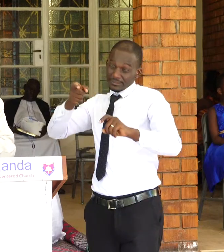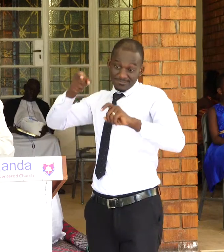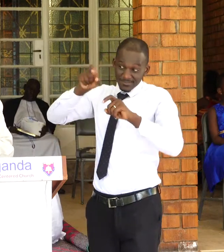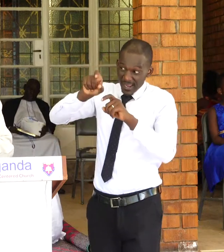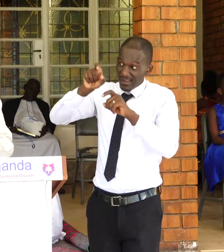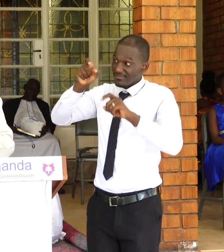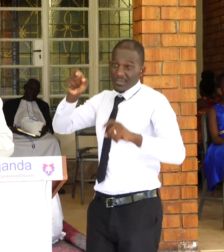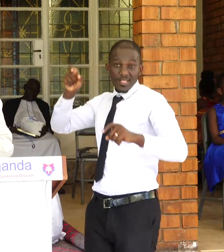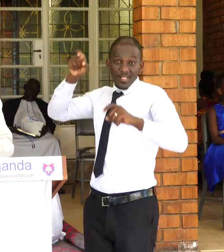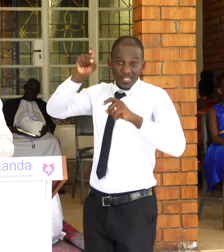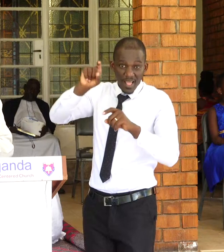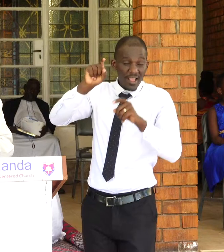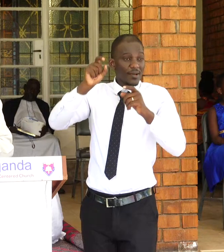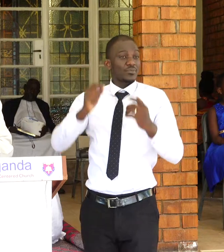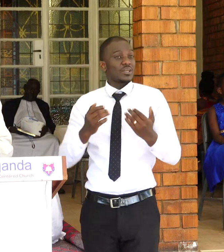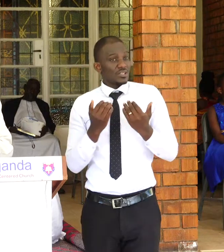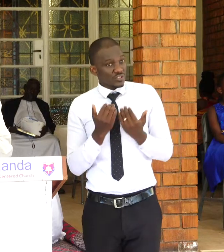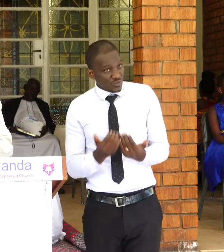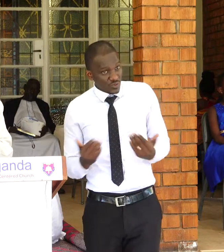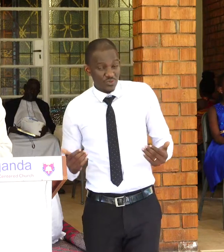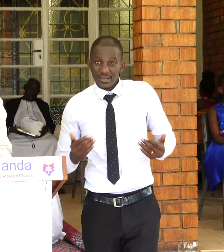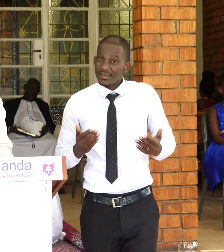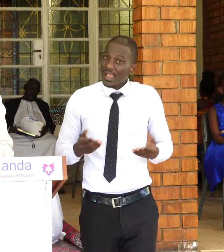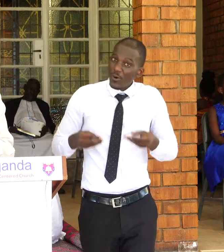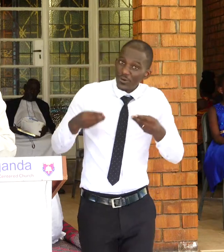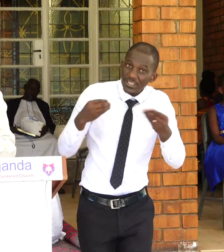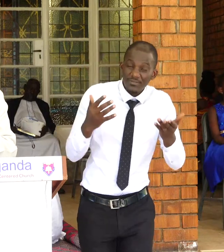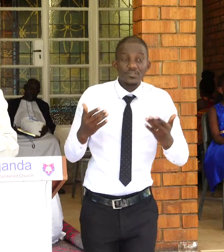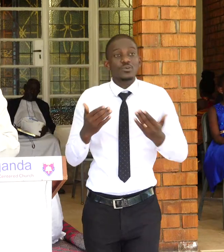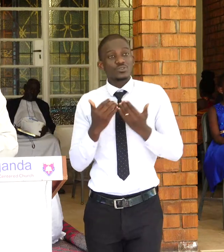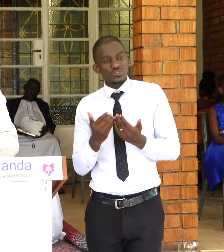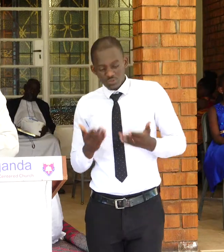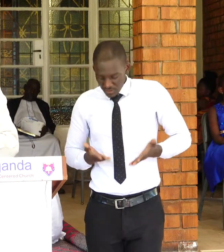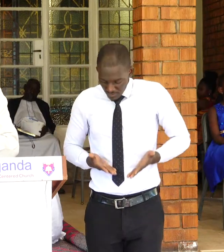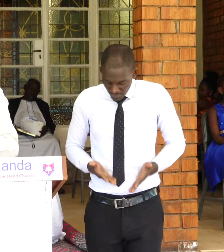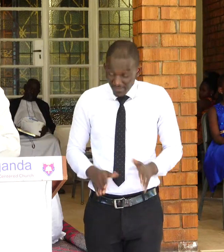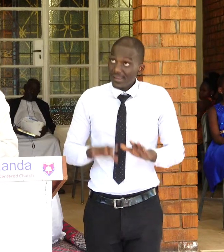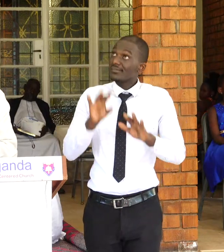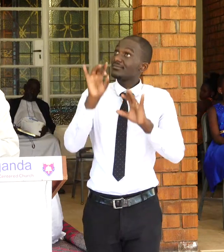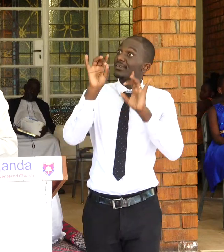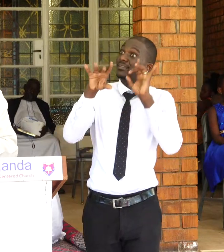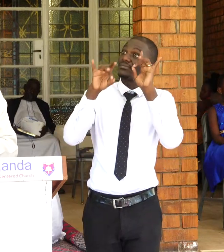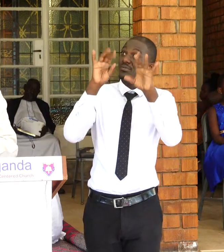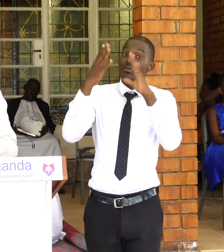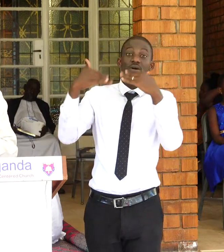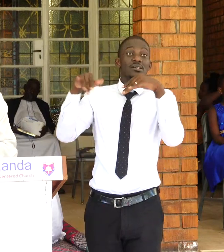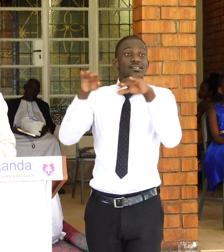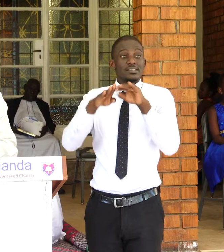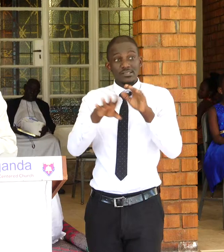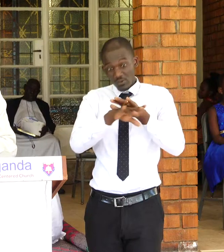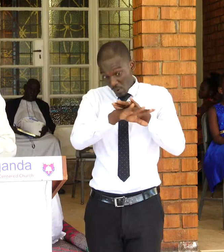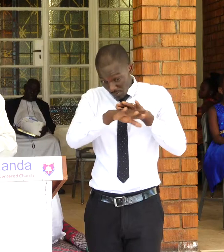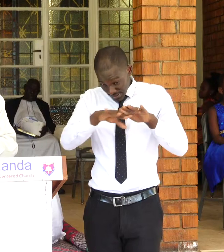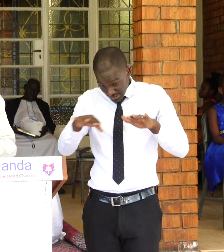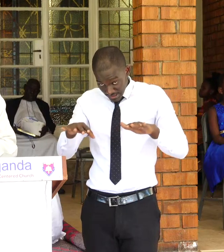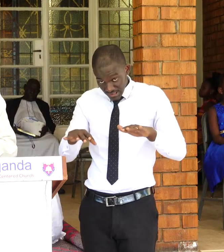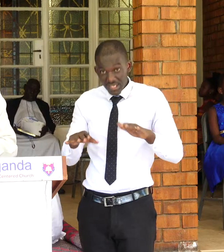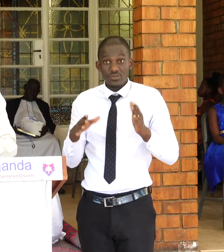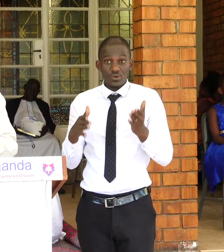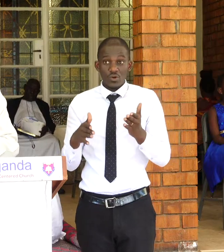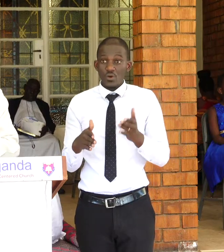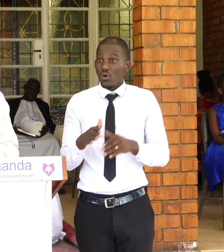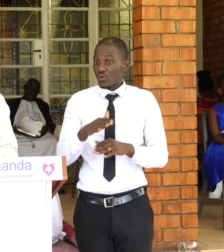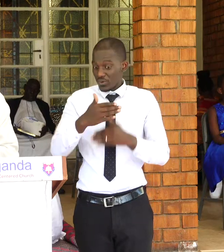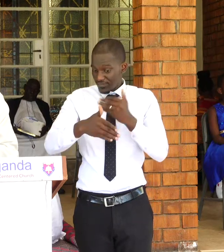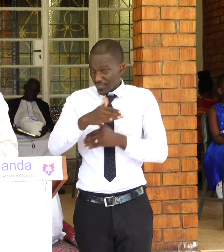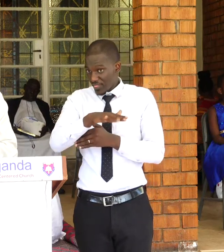n'akwongerangako ezzadde lyo n'emmunyeenye ng'emmunyeenye ez'omu ggulu, ng'omusenyu oguli ku ttale ly'ennyanja,